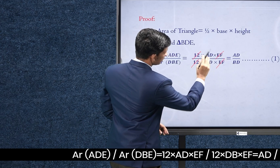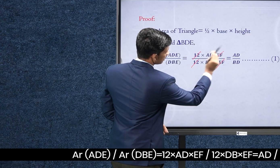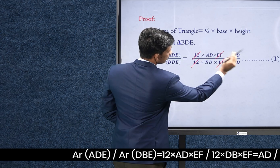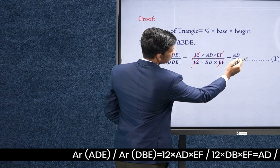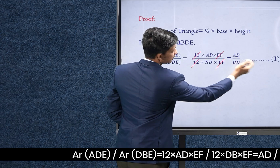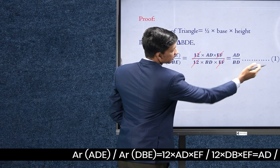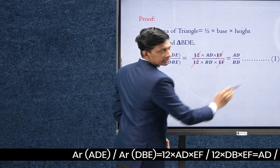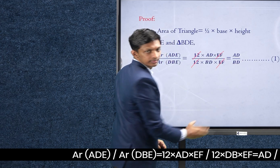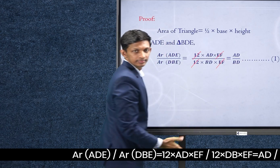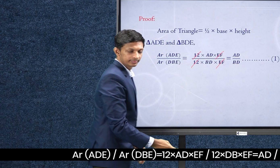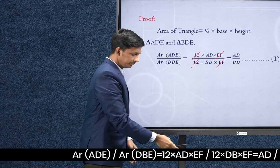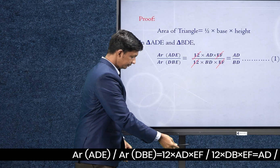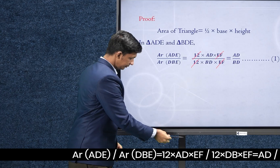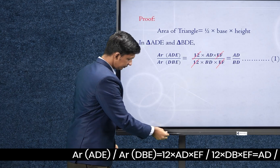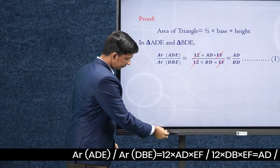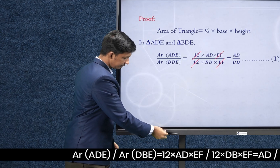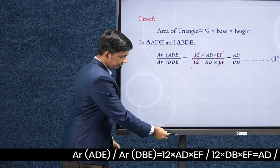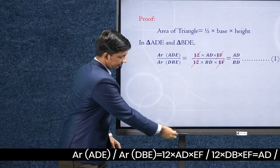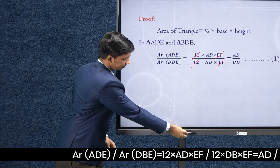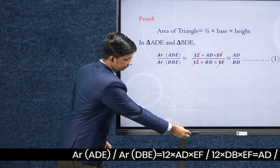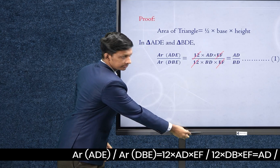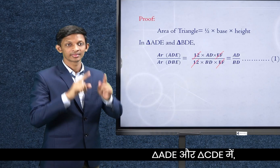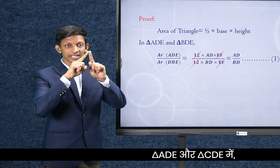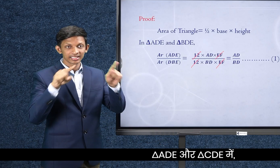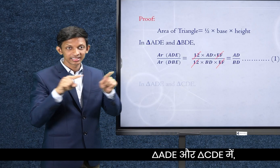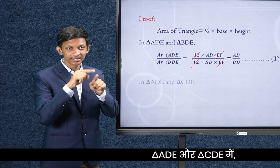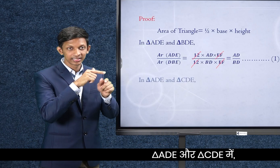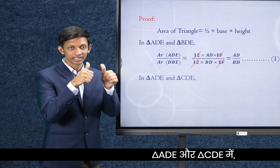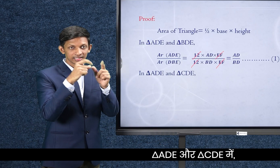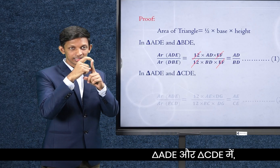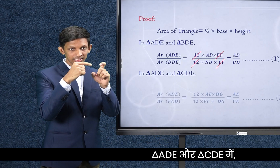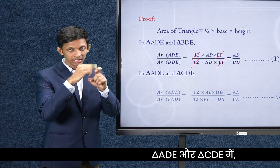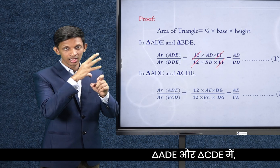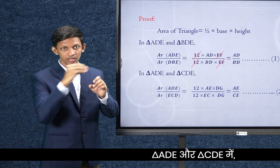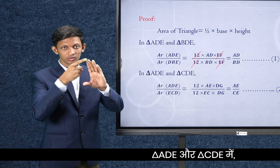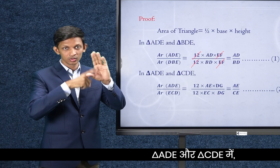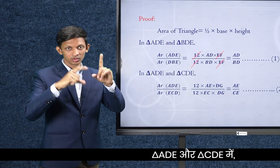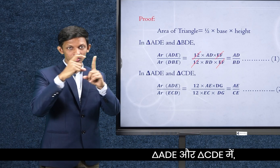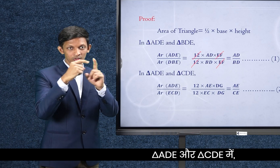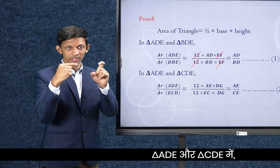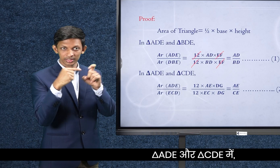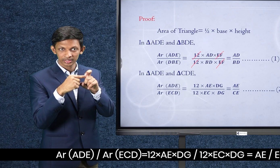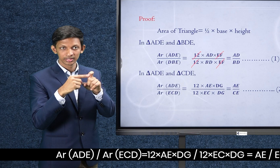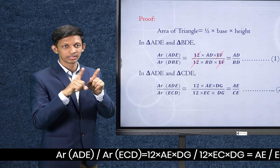EF is equal AD by DB। समीकरण 1। त्रिभुज ADE और त्रिभुज CDE में AR